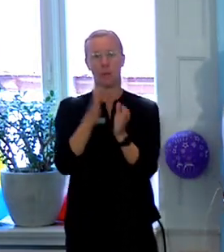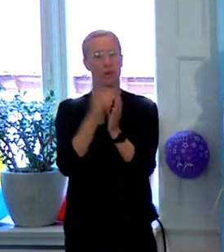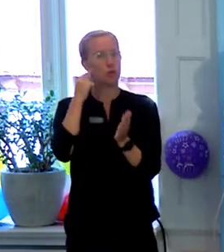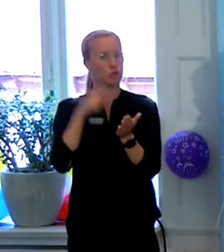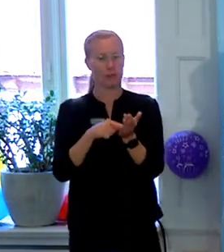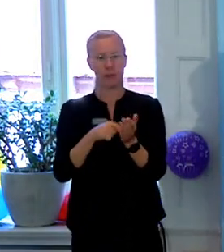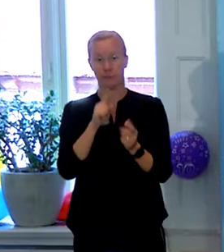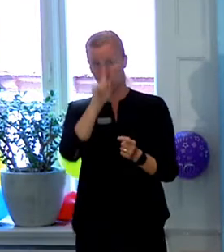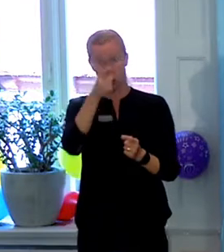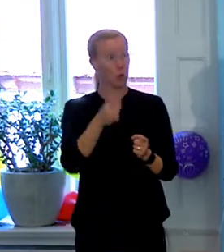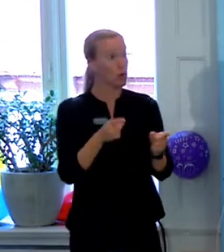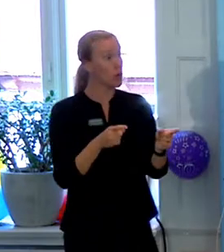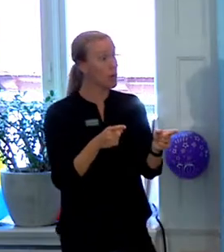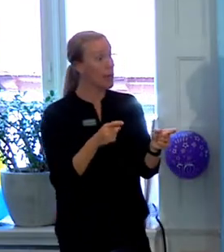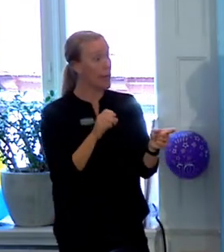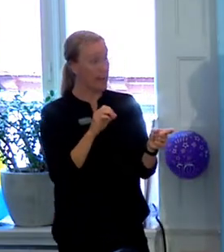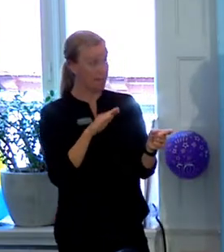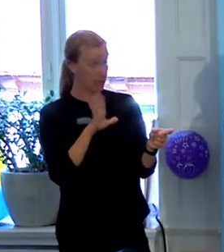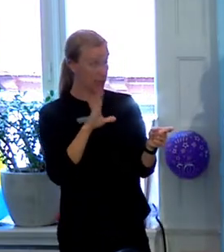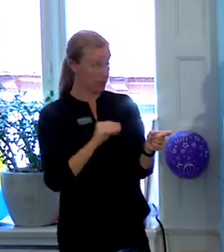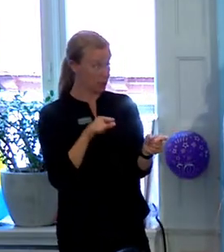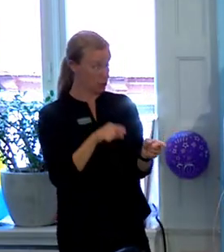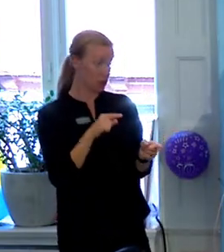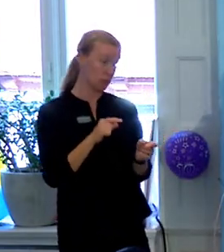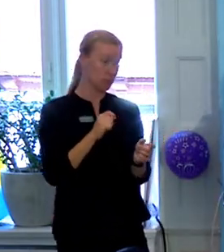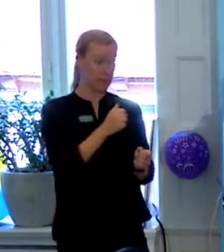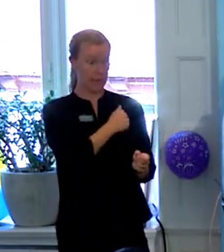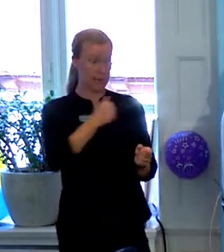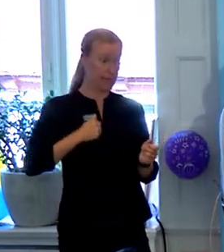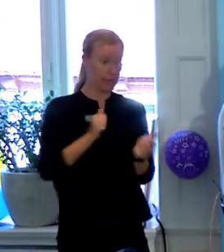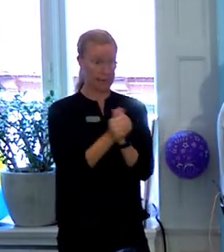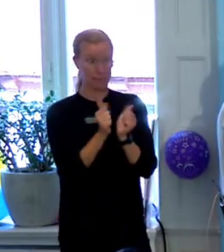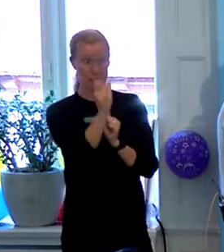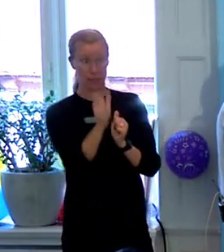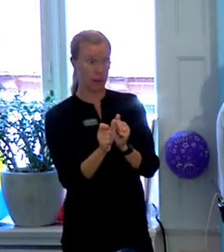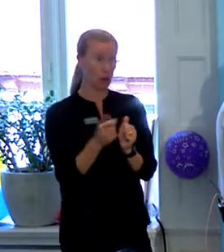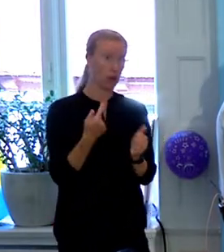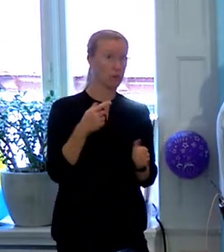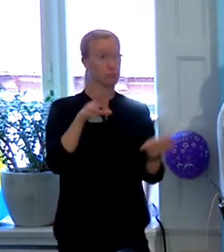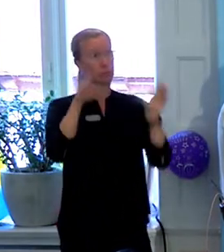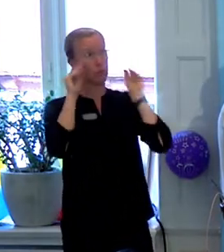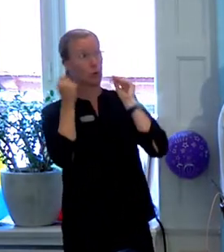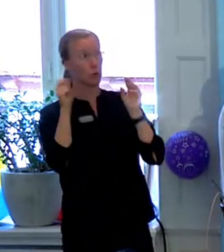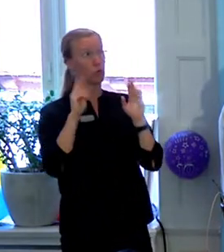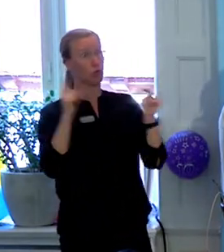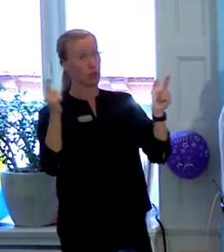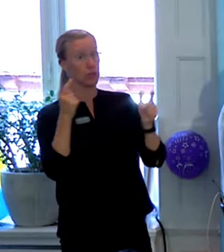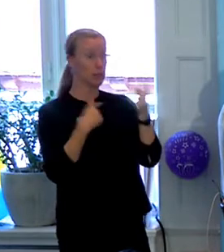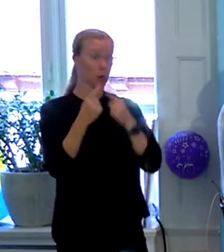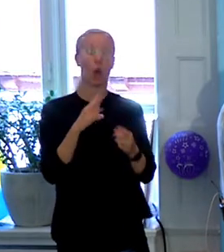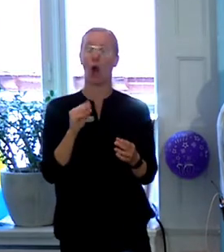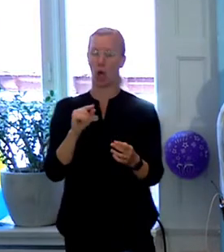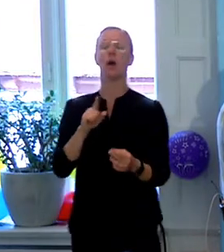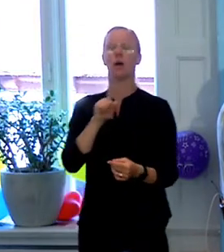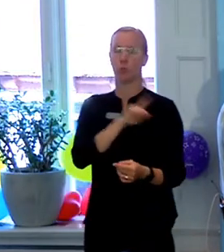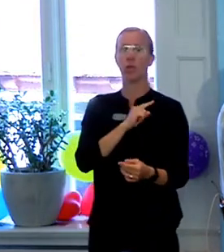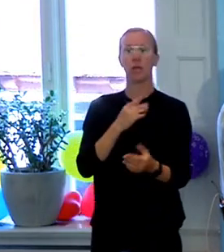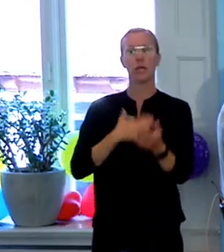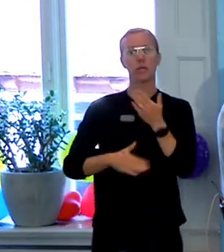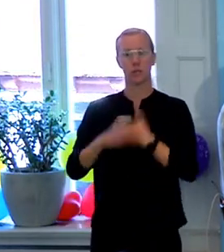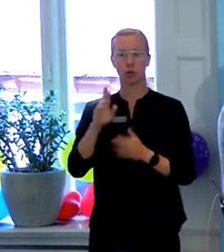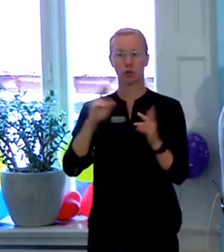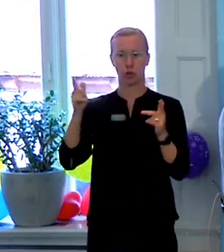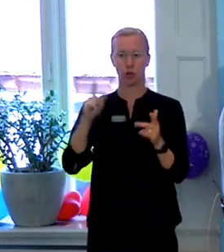du som regeringsrepresentant hört något intressant nytt i den här diskussionen? Jag har hört mycket intressant nytt tycker jag.